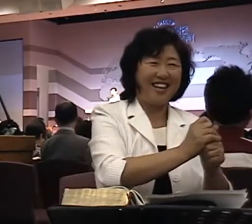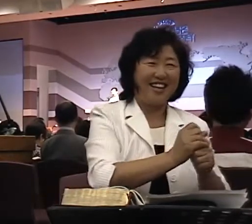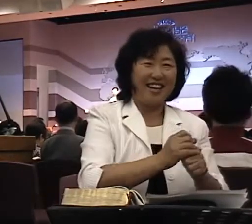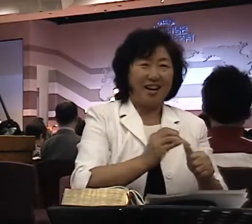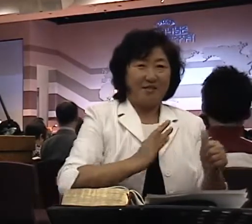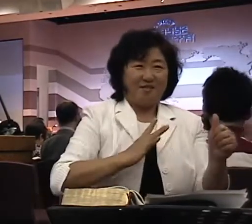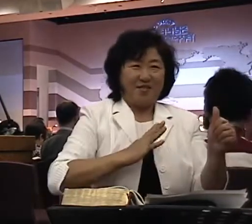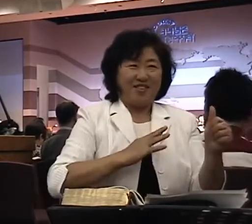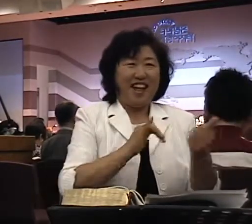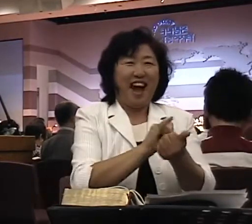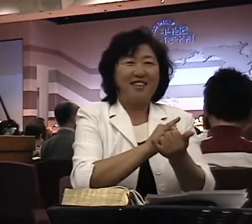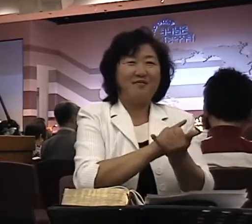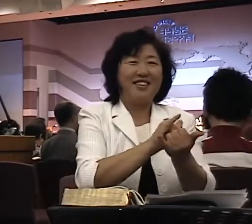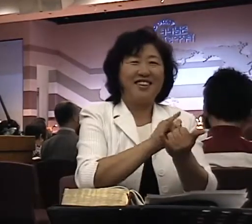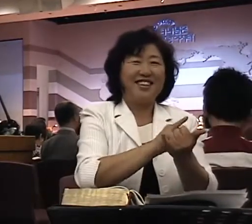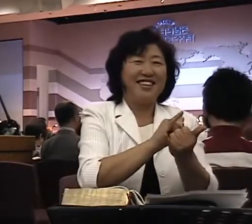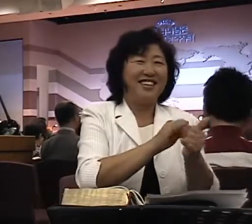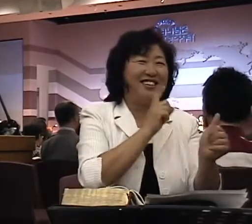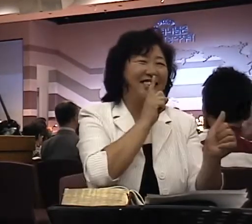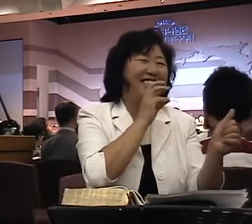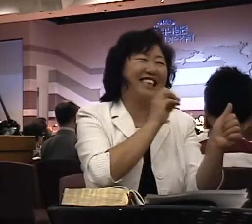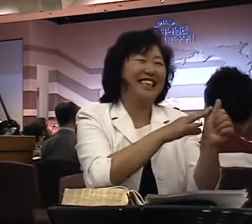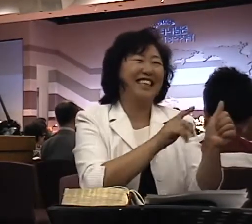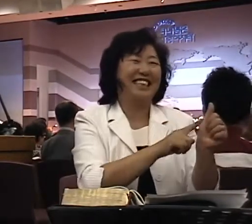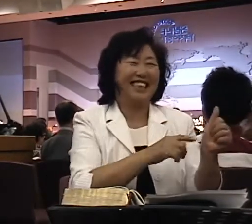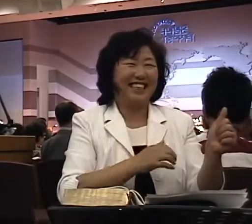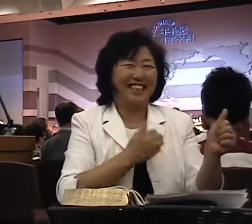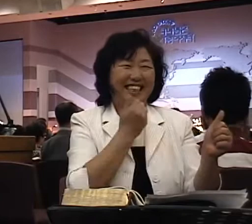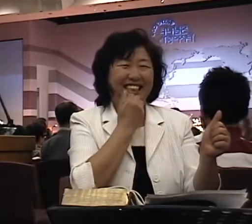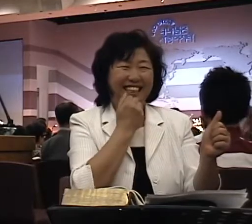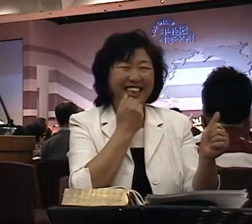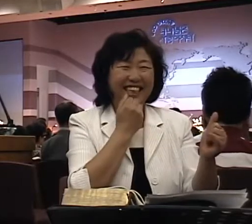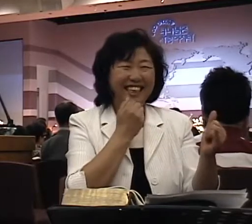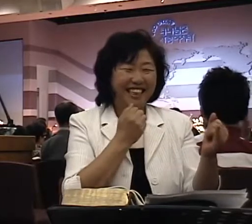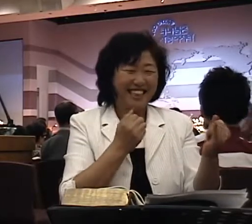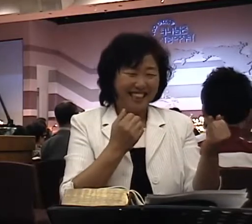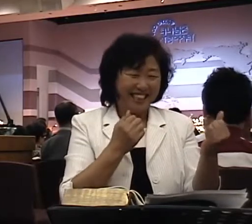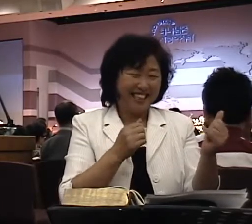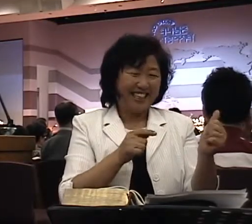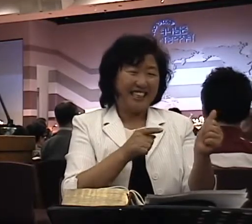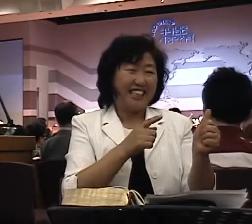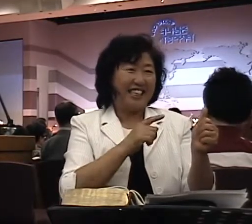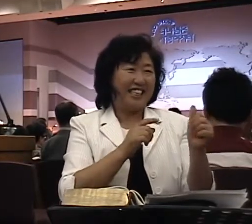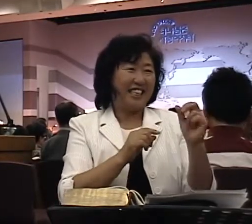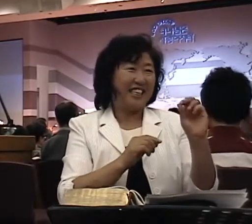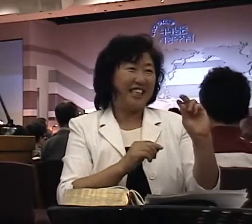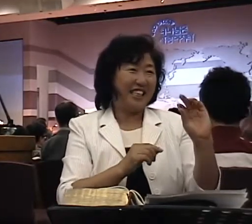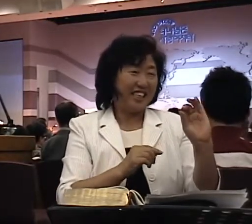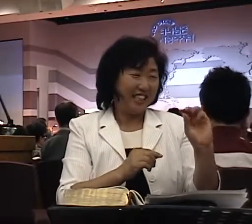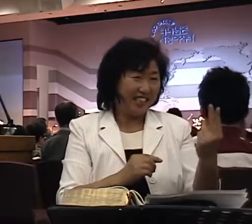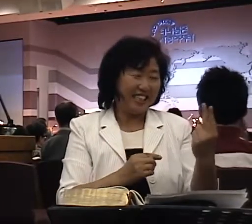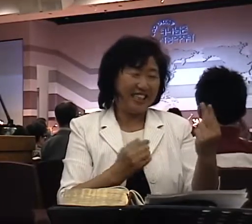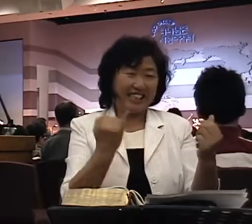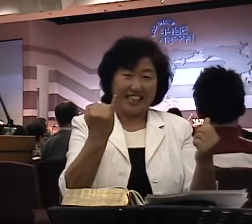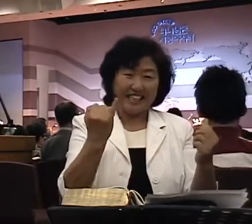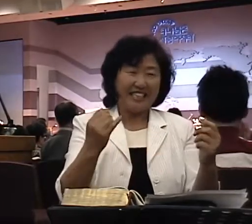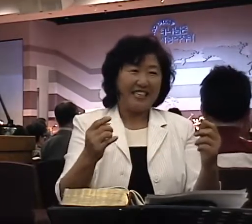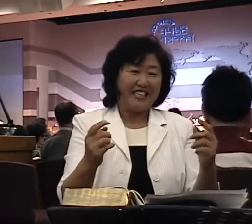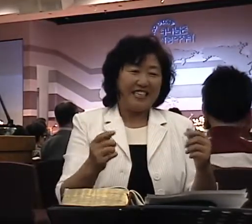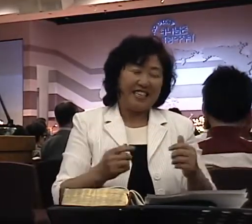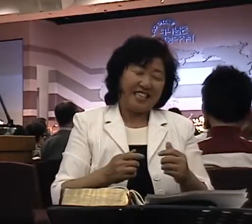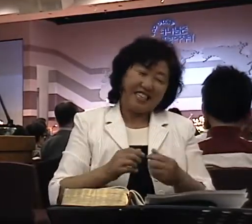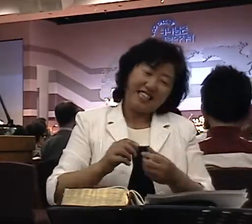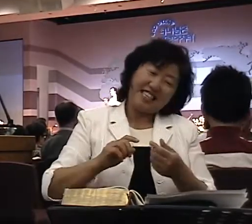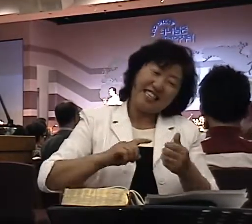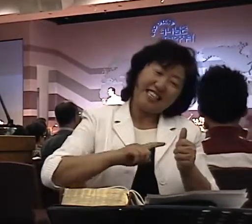아줌마. 그런데 요셉이 보인 삶은 끝내 그 유혹과 싸워 이기는 모습이었습니다. 여러분,